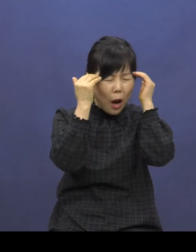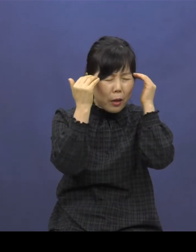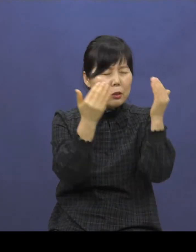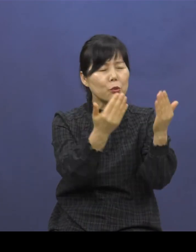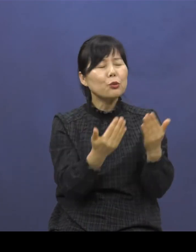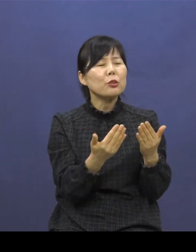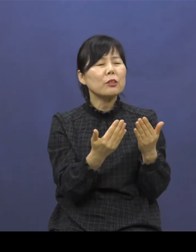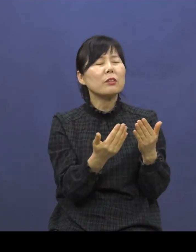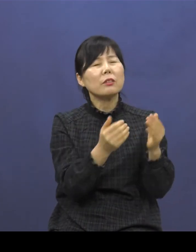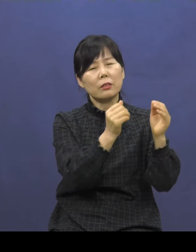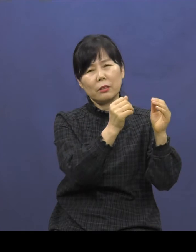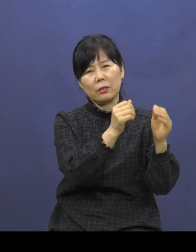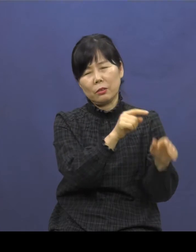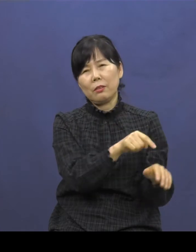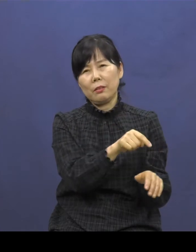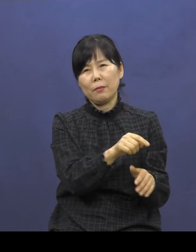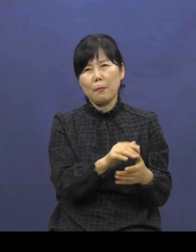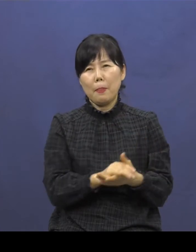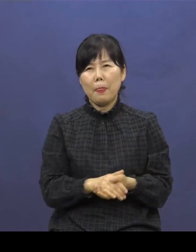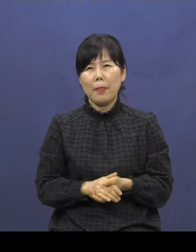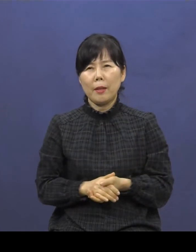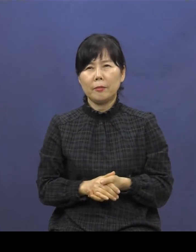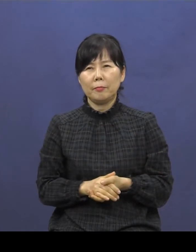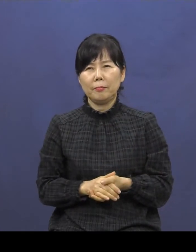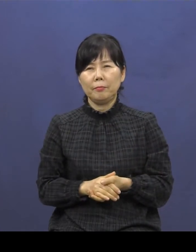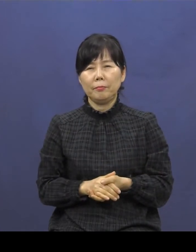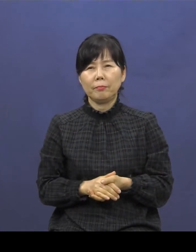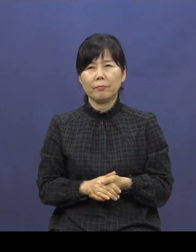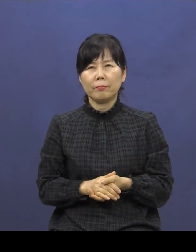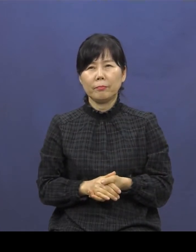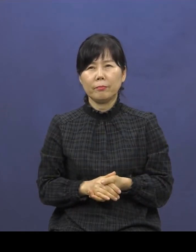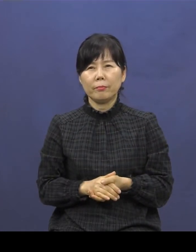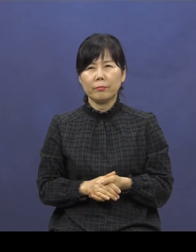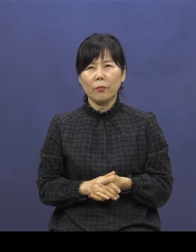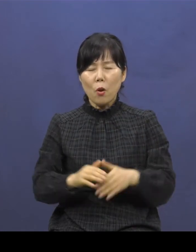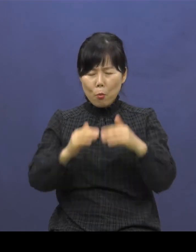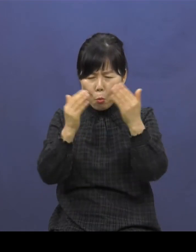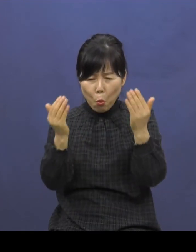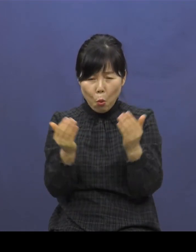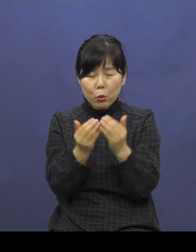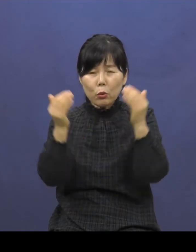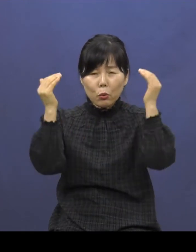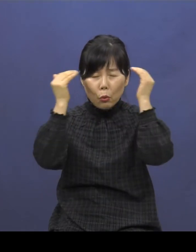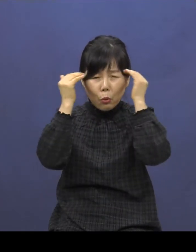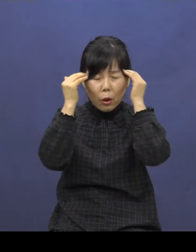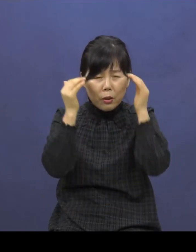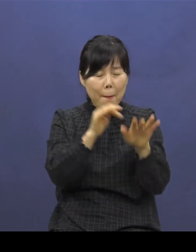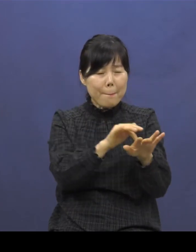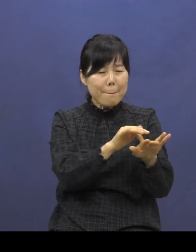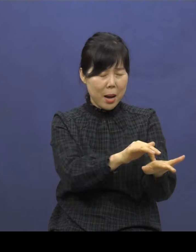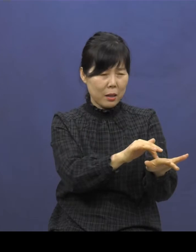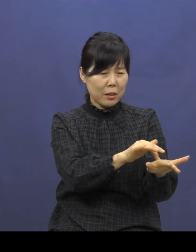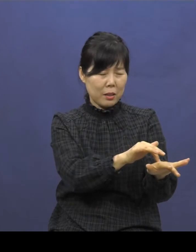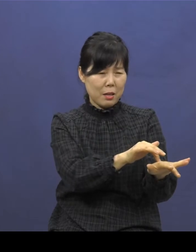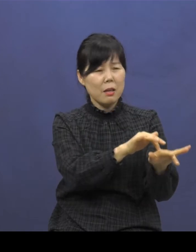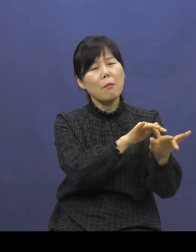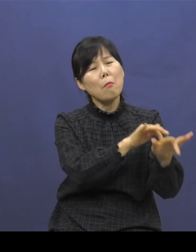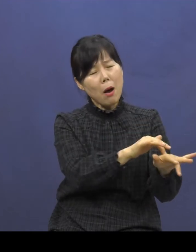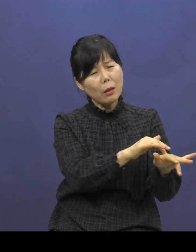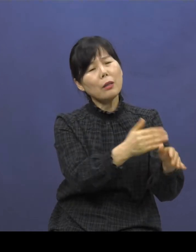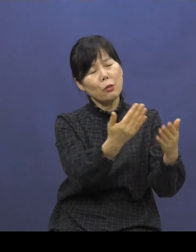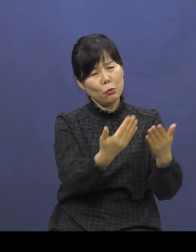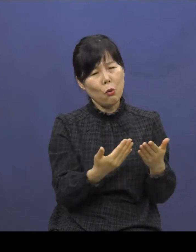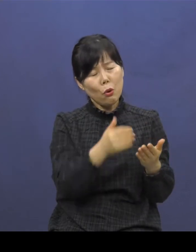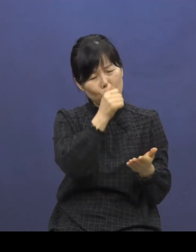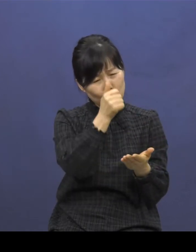겁니다. 마귀, 죄는 우리에게 고난을 주는 존재다 하는 거예요. 그러니까 모든 고난은 마귀가 주는 거예요. 모든